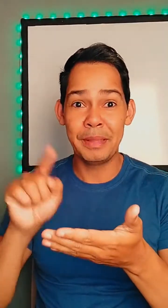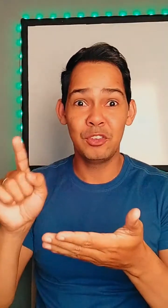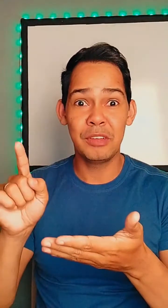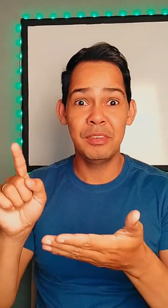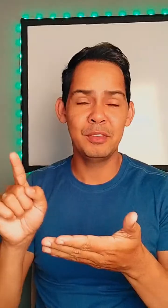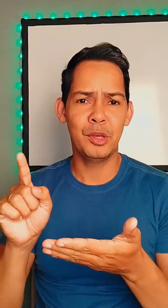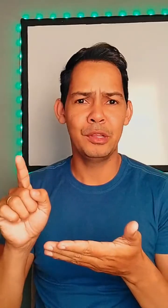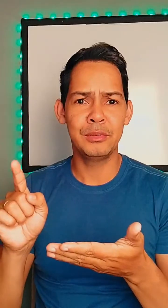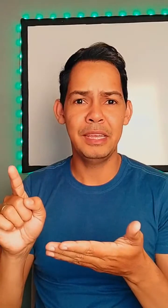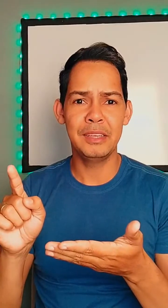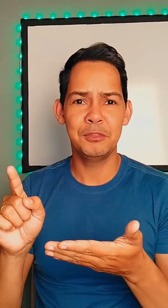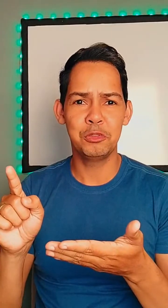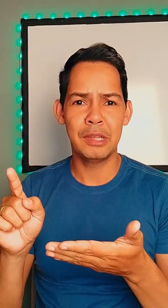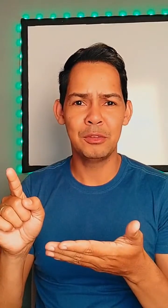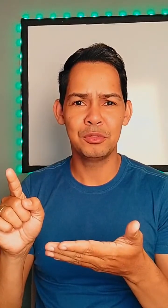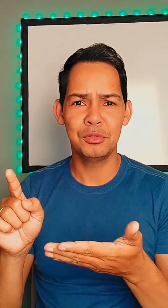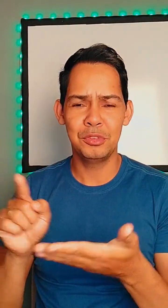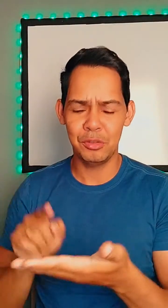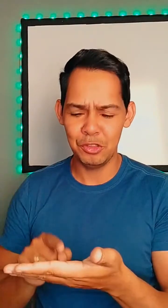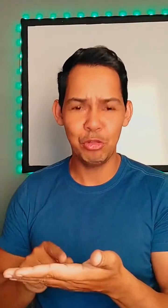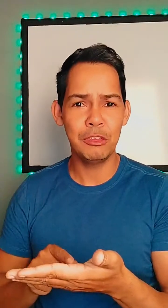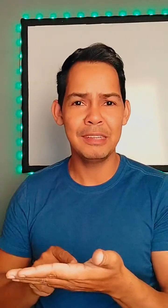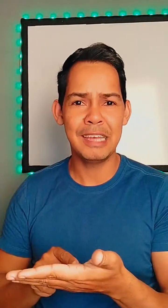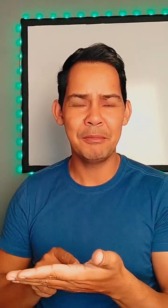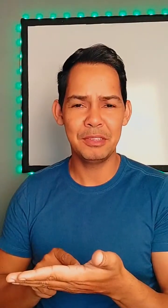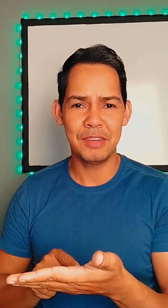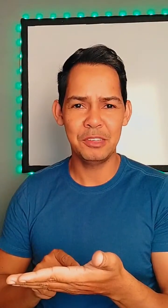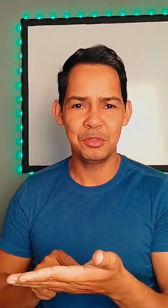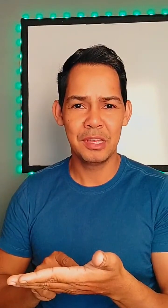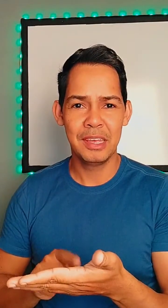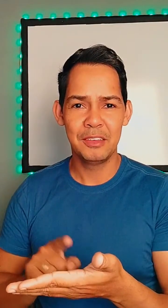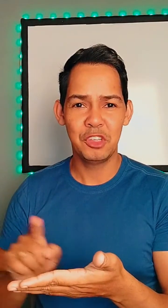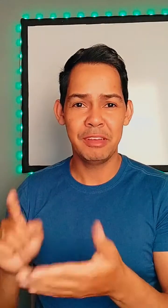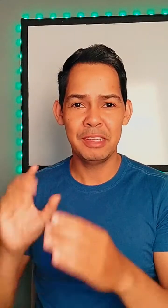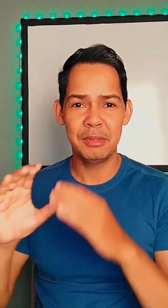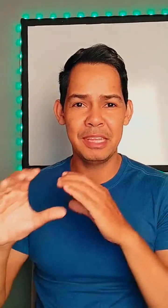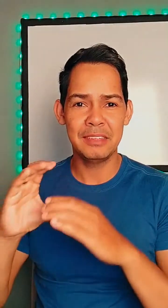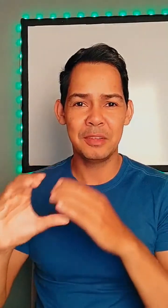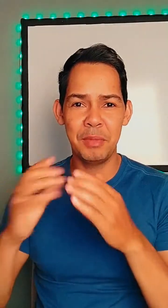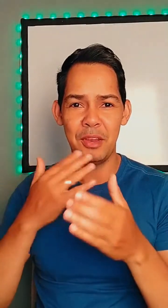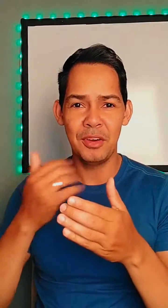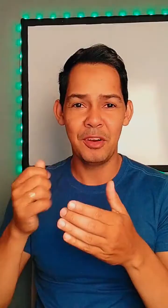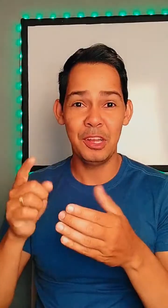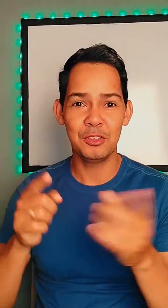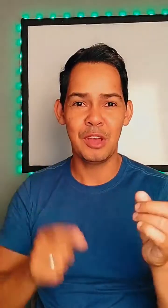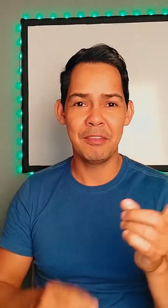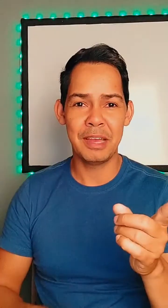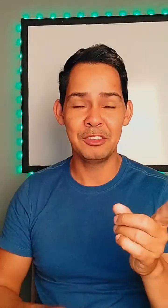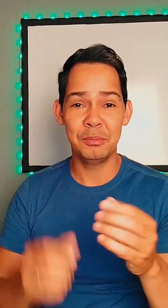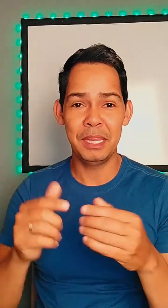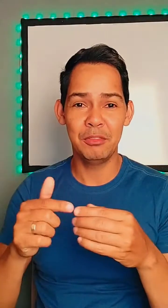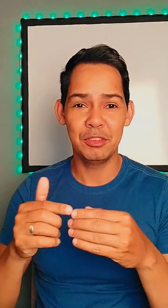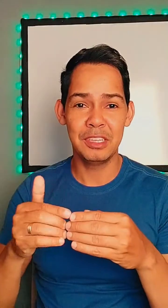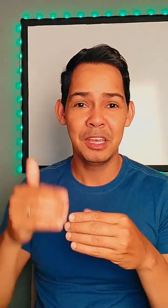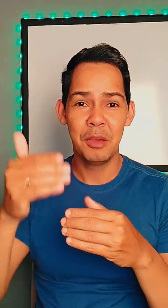já veio e fala assim, olha, eu tenho aqui funcionário surdo, então deixa eu contratar mais fácil. Já vai ter uma interação melhor. Olha só a vaga de emprego, você